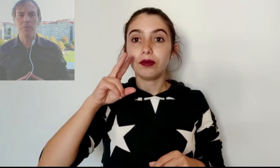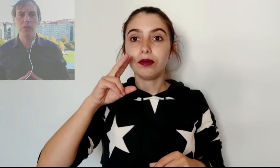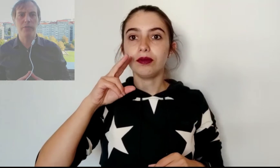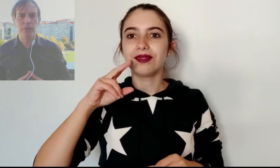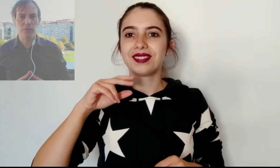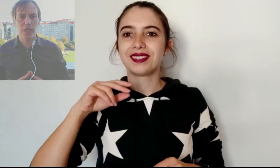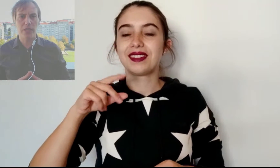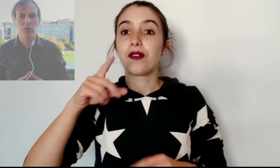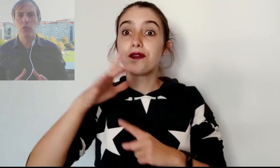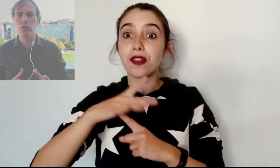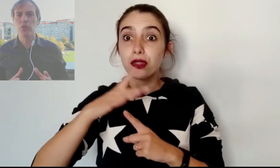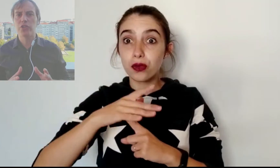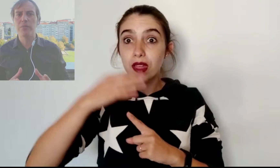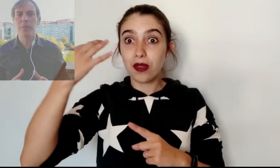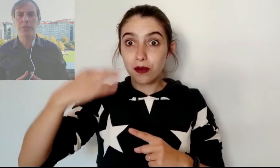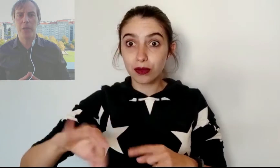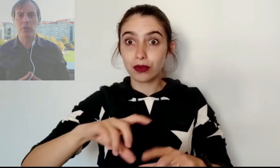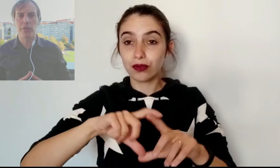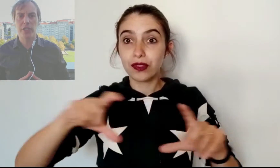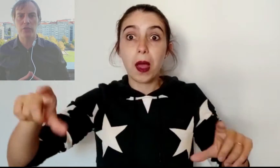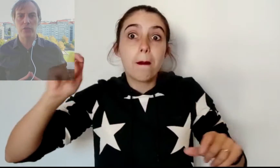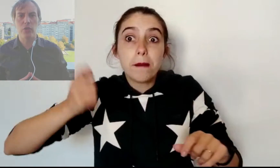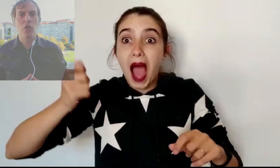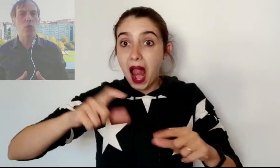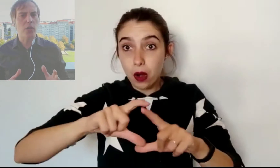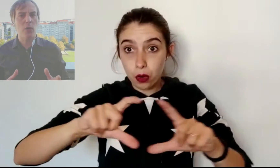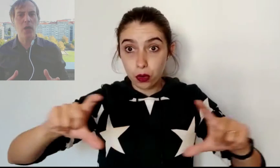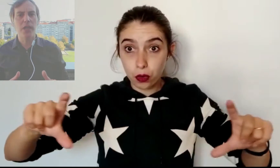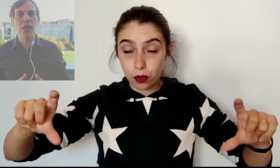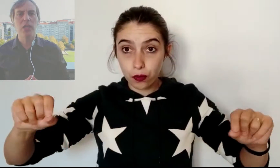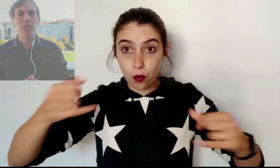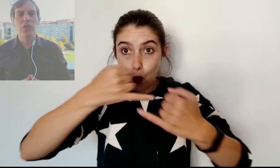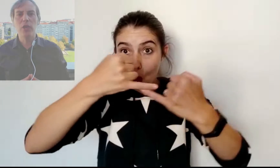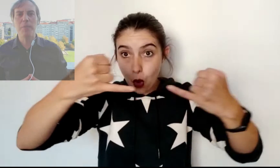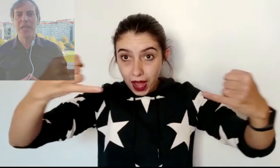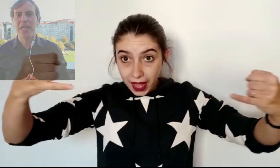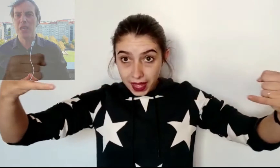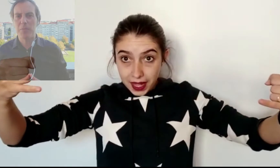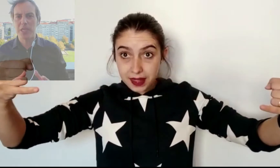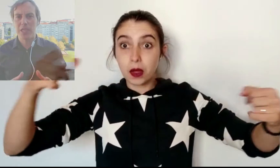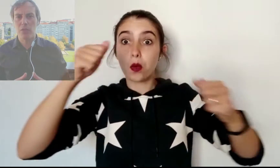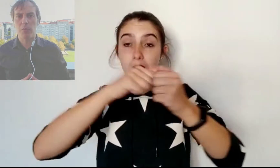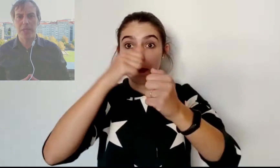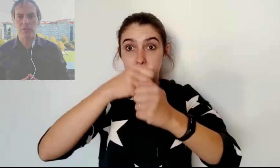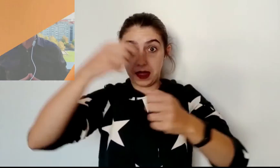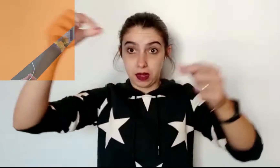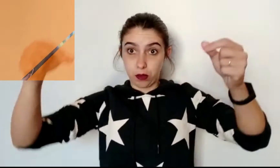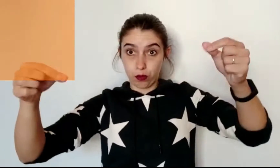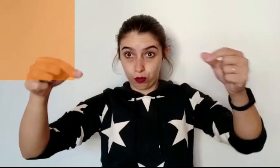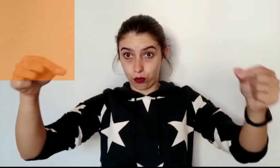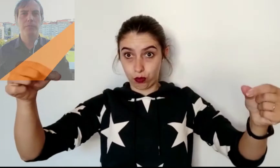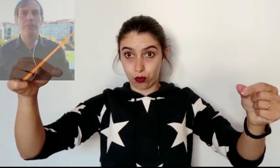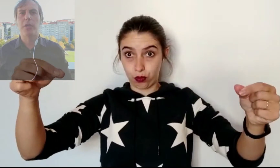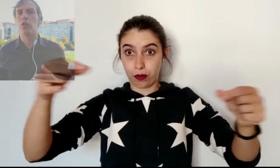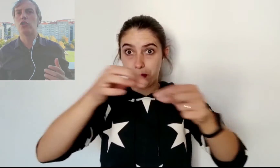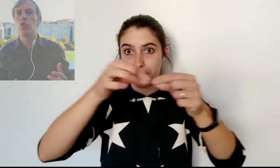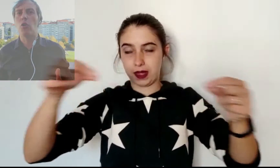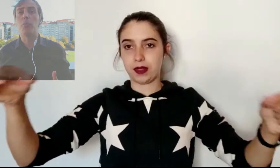manufacturadas con unos simples palos rectos, una cuerda y una pequeña piedra como peso. Pero no solo con